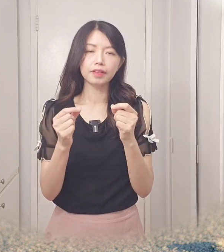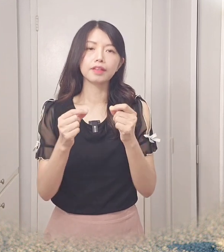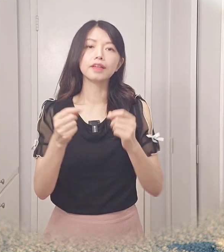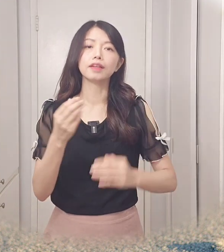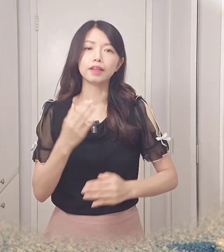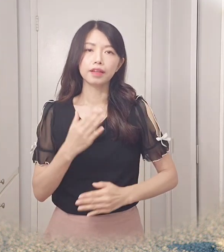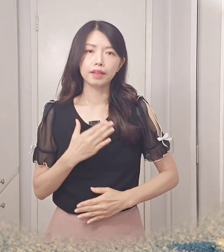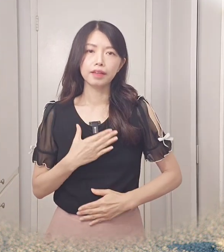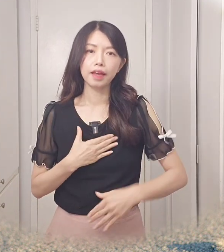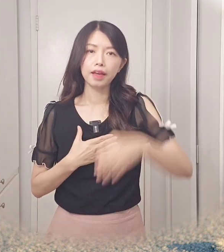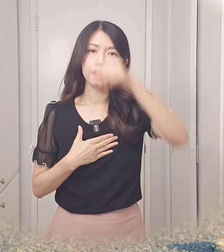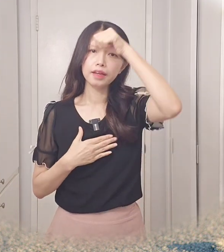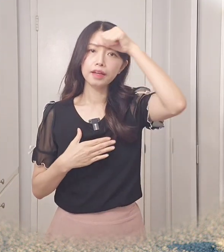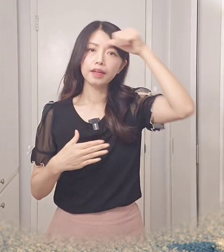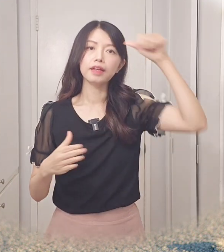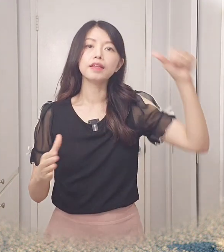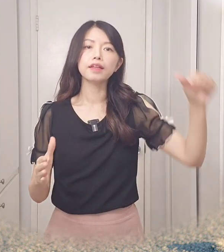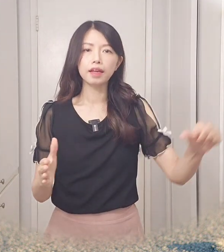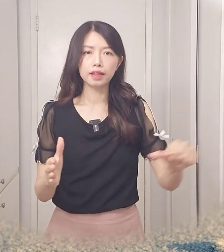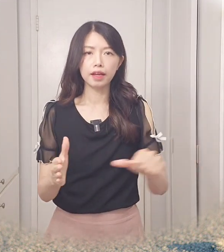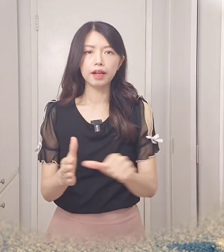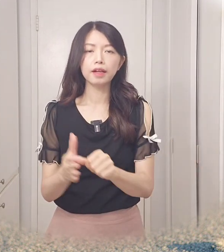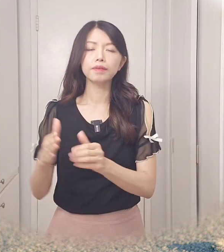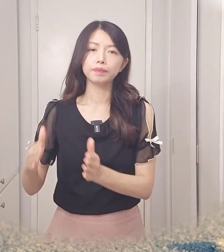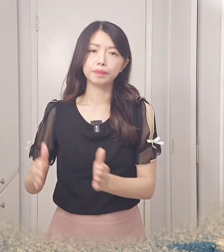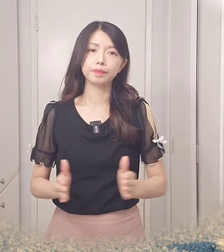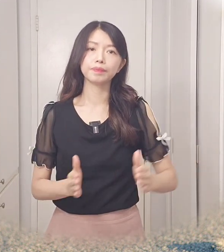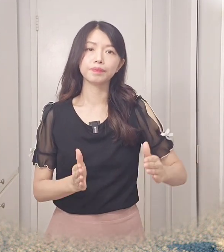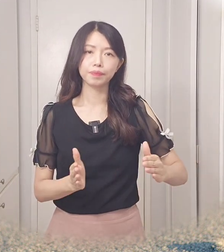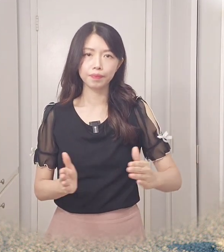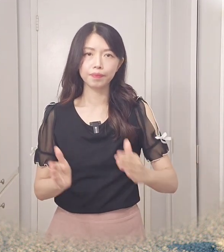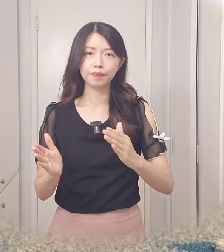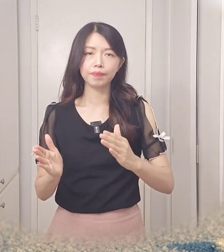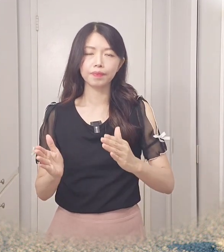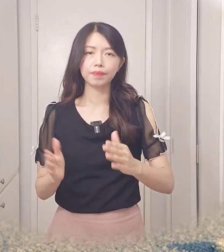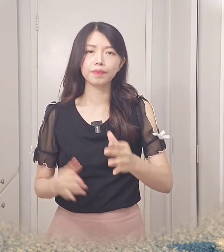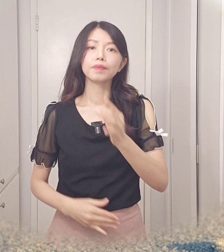짧은 내 인생길